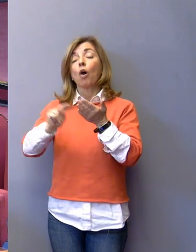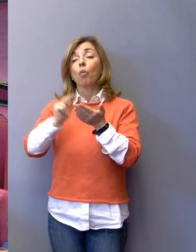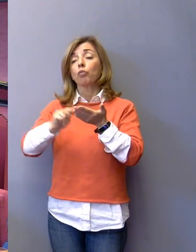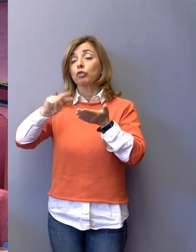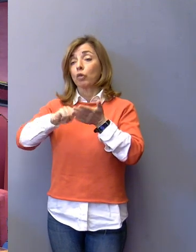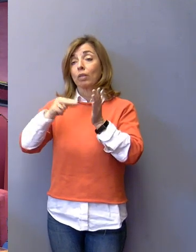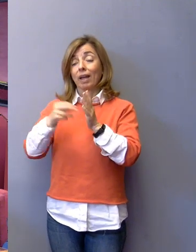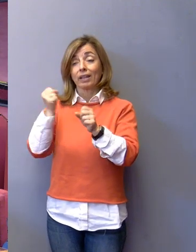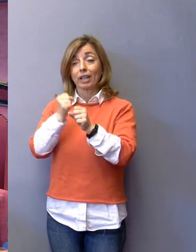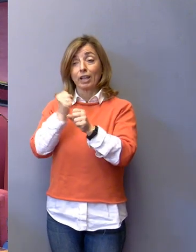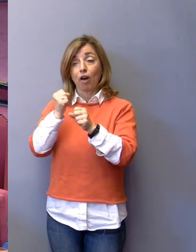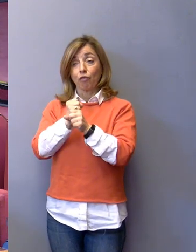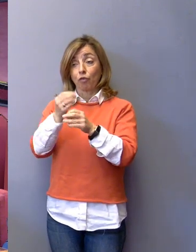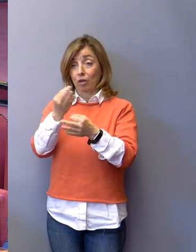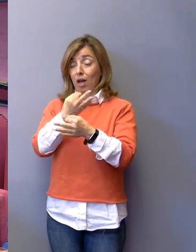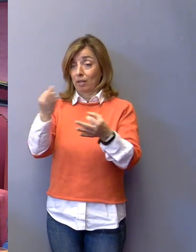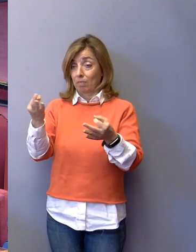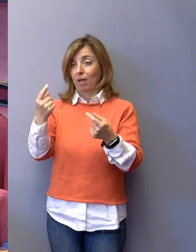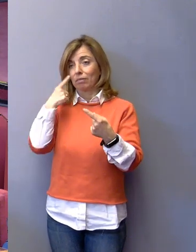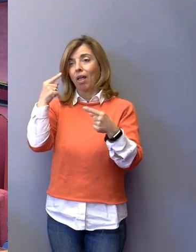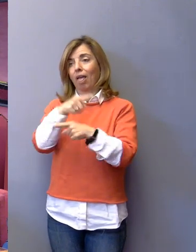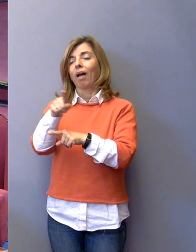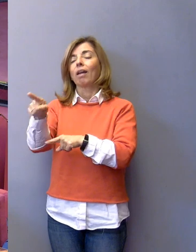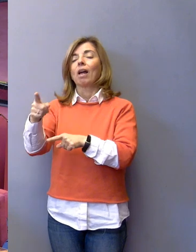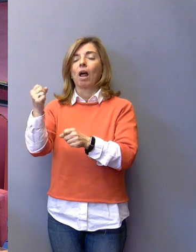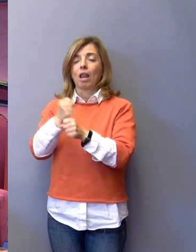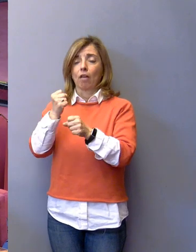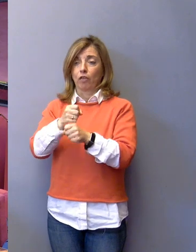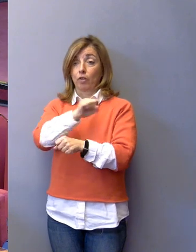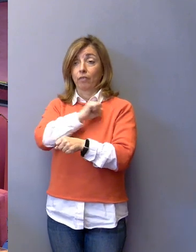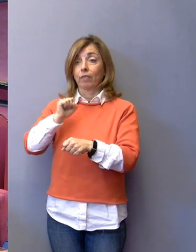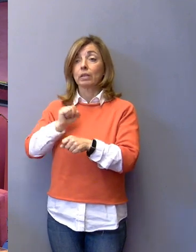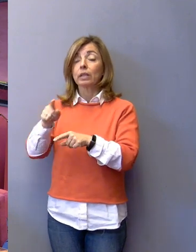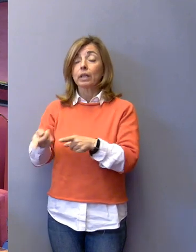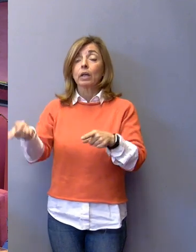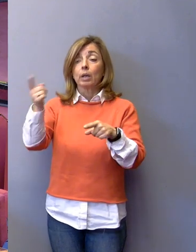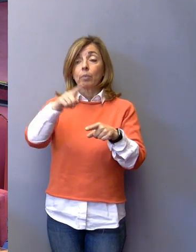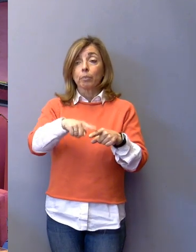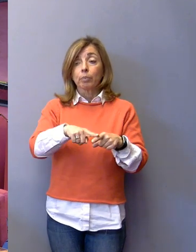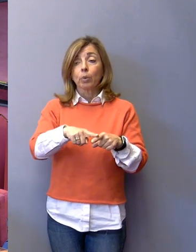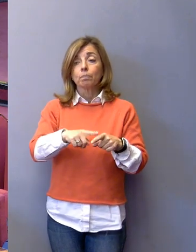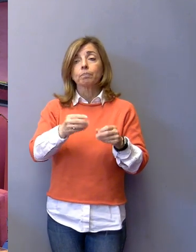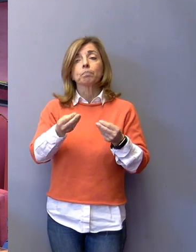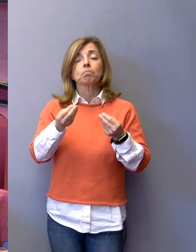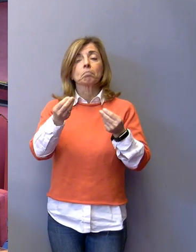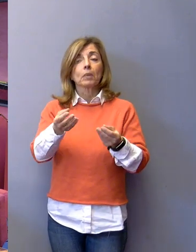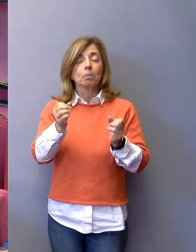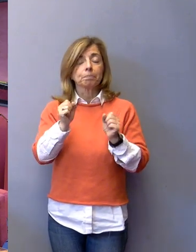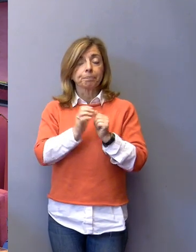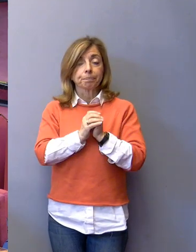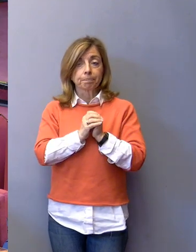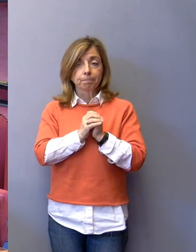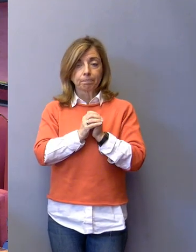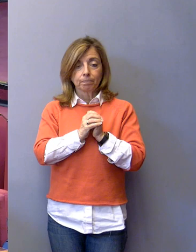discrezionale più gli uffici tecnici lavorano con fatica e nel contempo a permettere che la politica una volta che